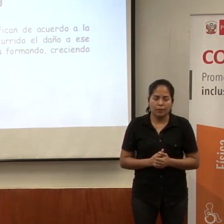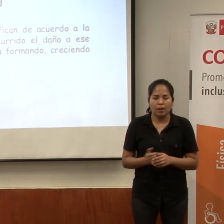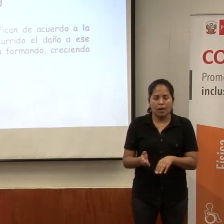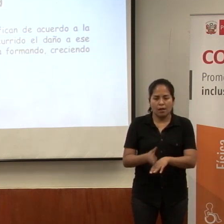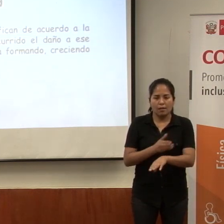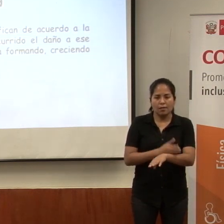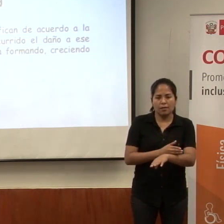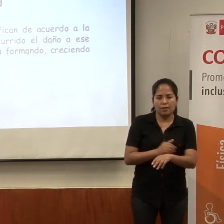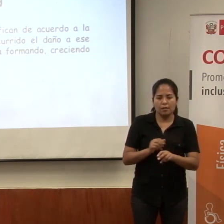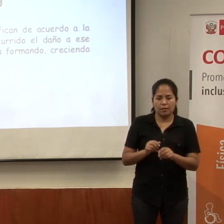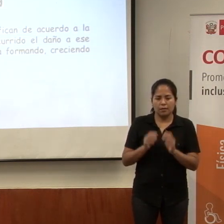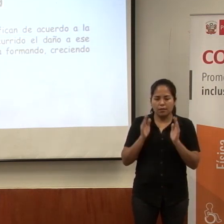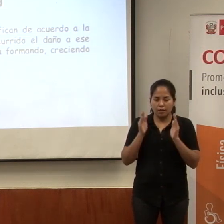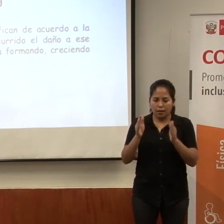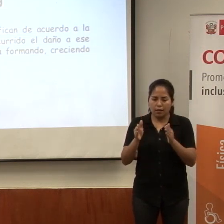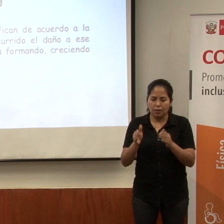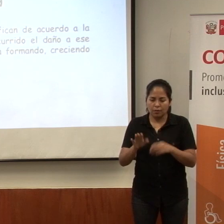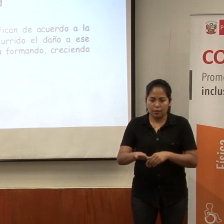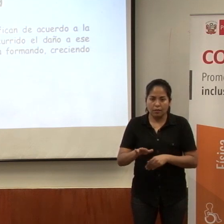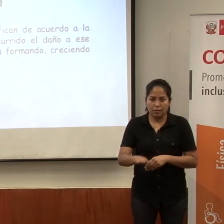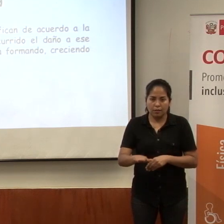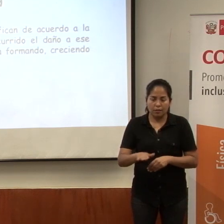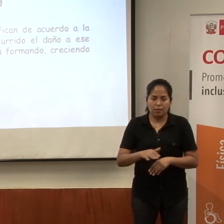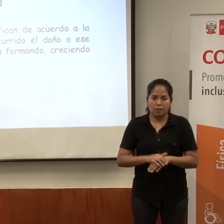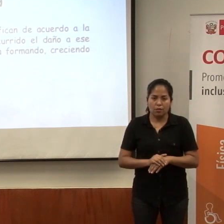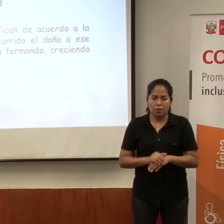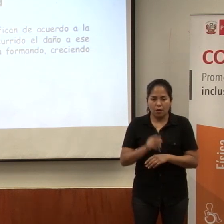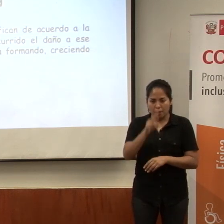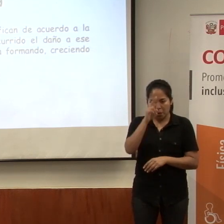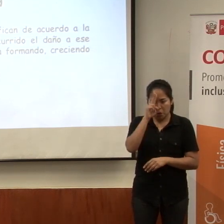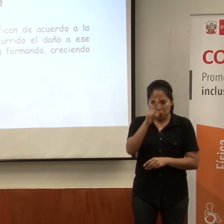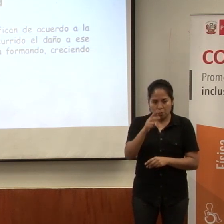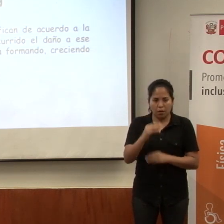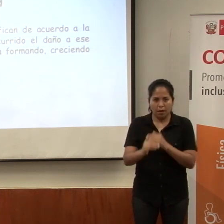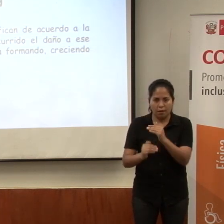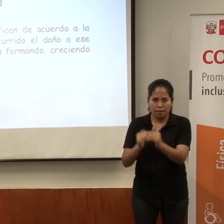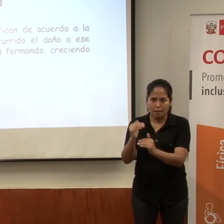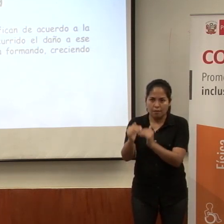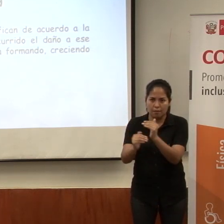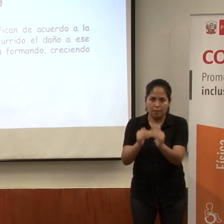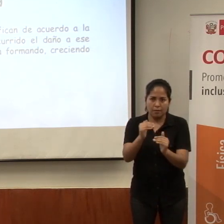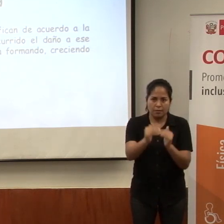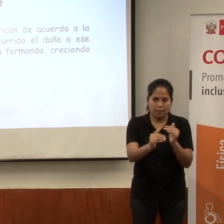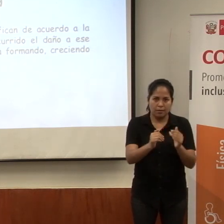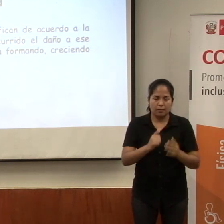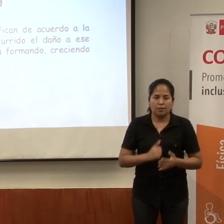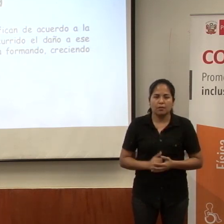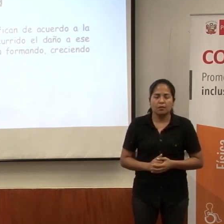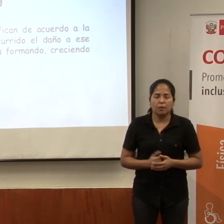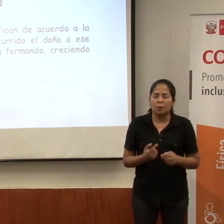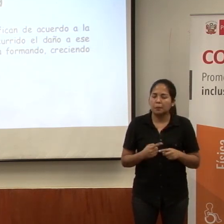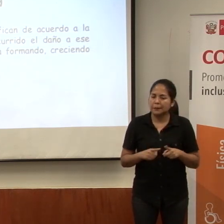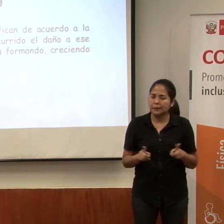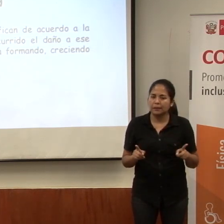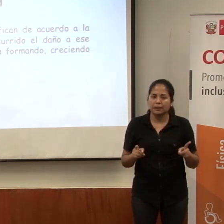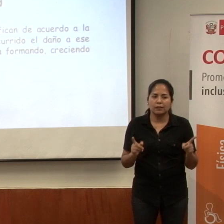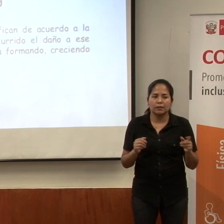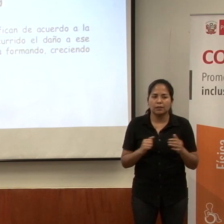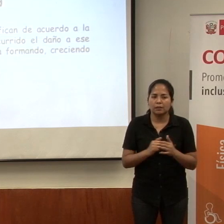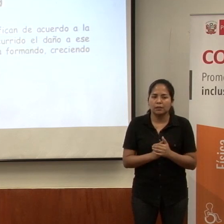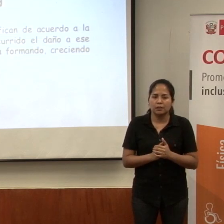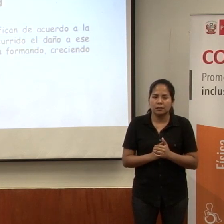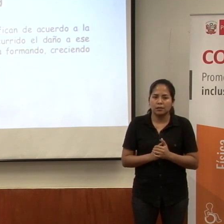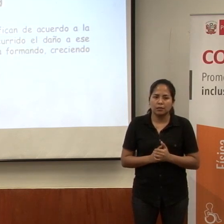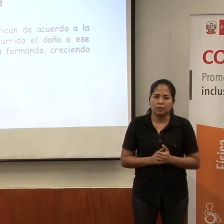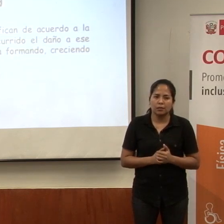perinatal, en la cual felizmente en el Perú, reitero que hemos avanzado mucho, pero que todavía tenemos que